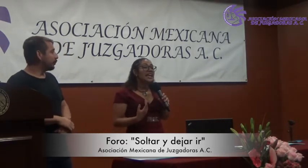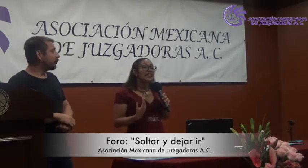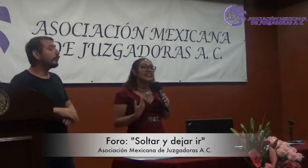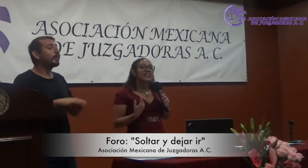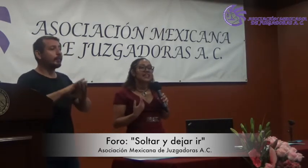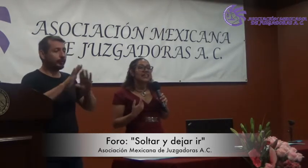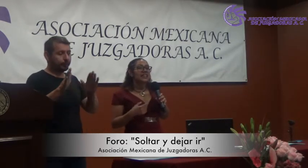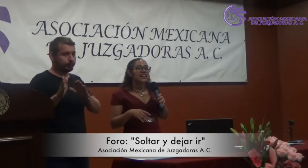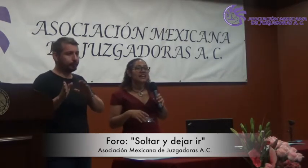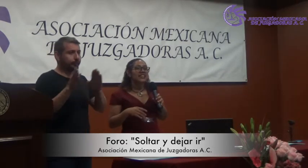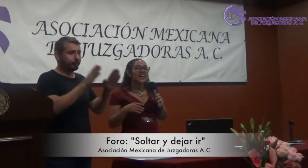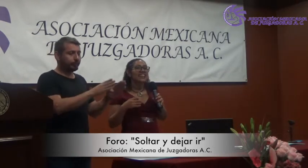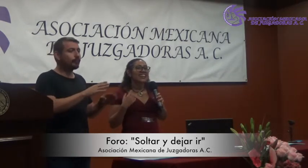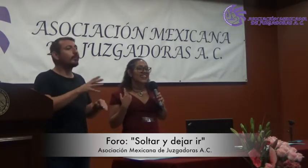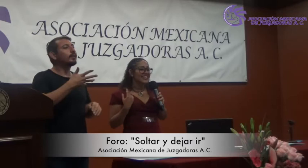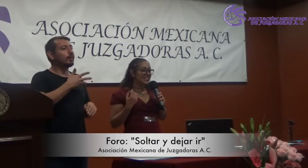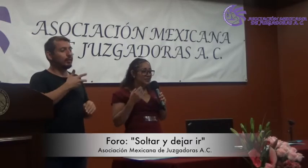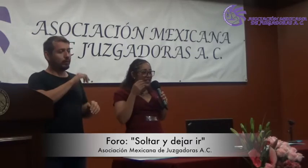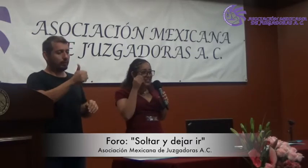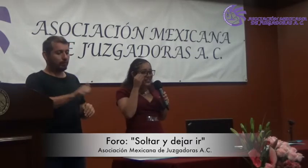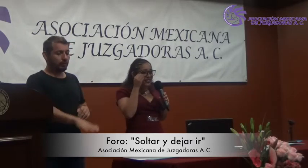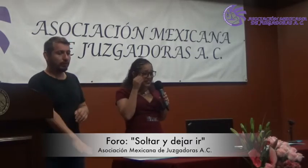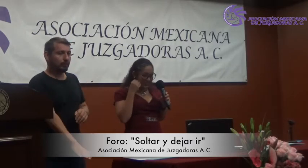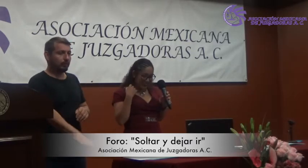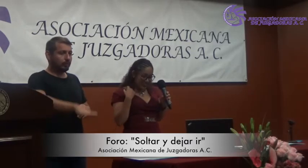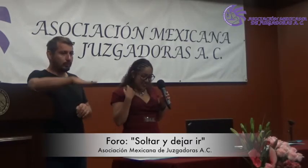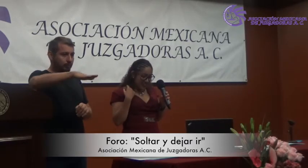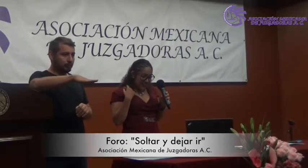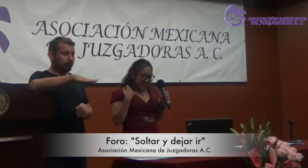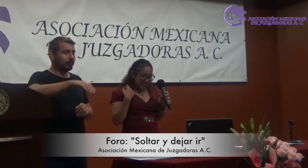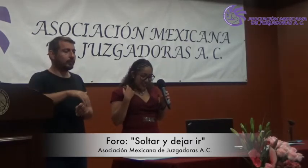Más adelante, ya en el crecimiento,